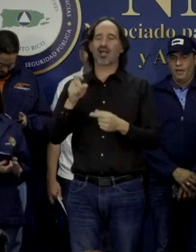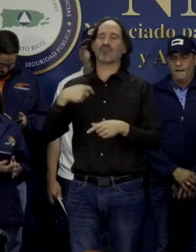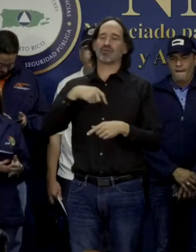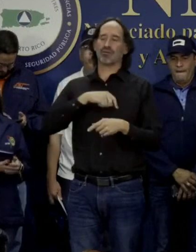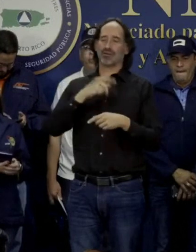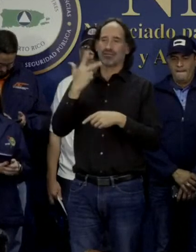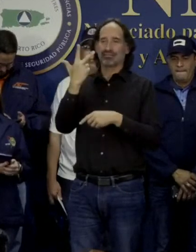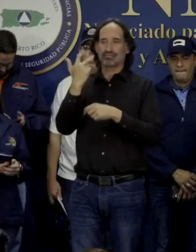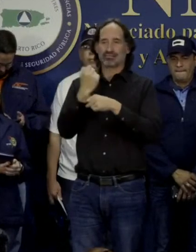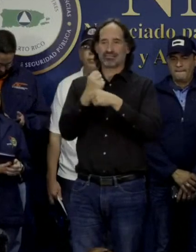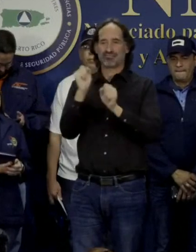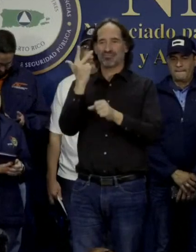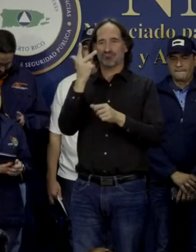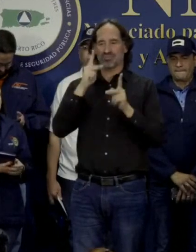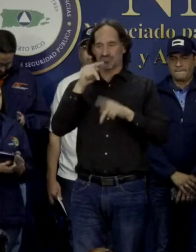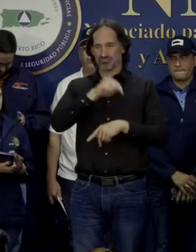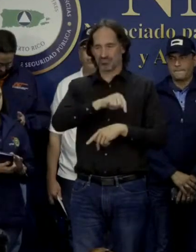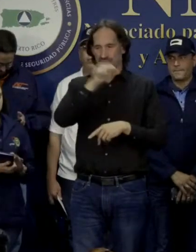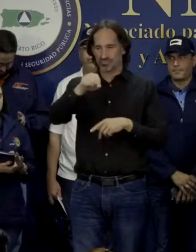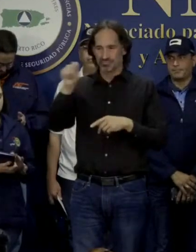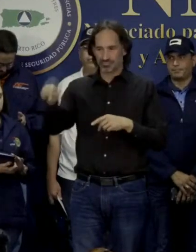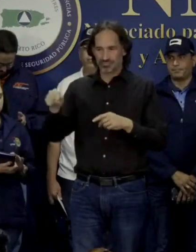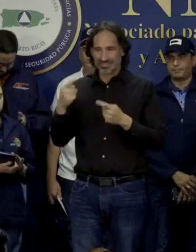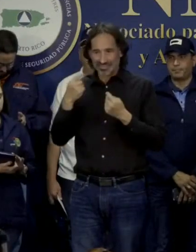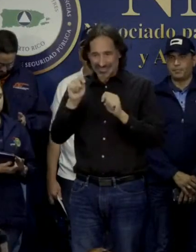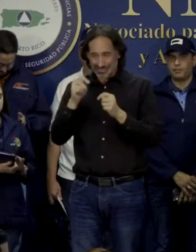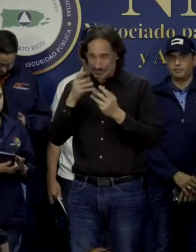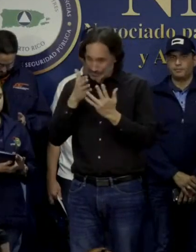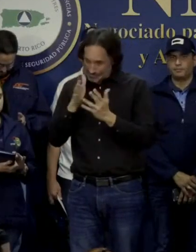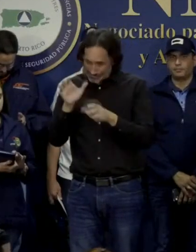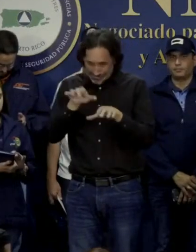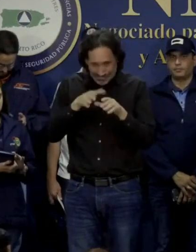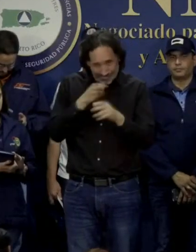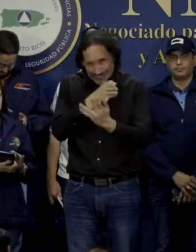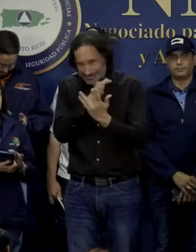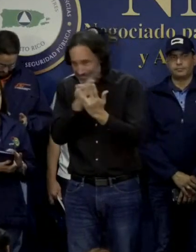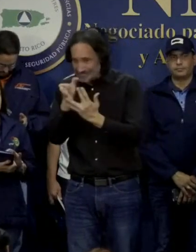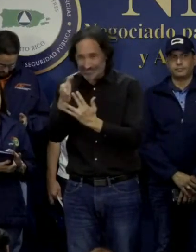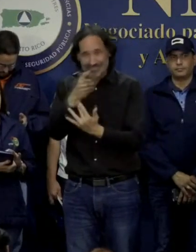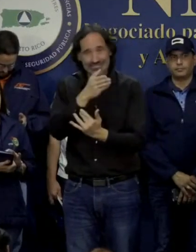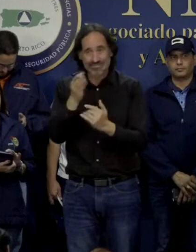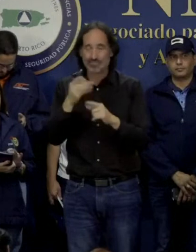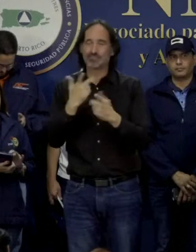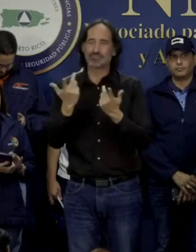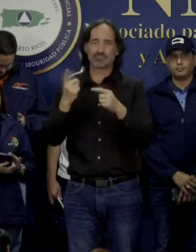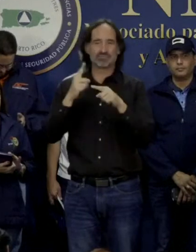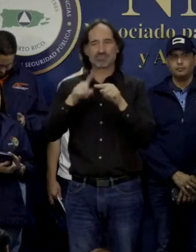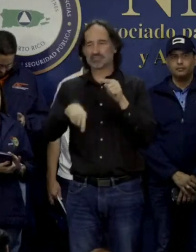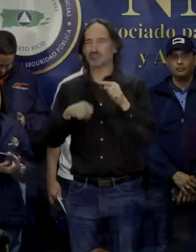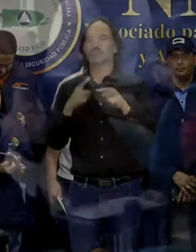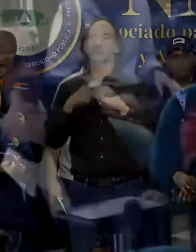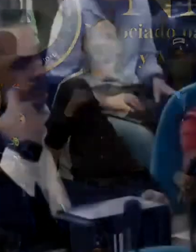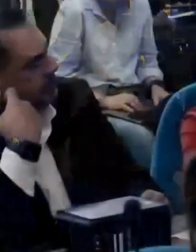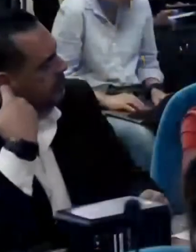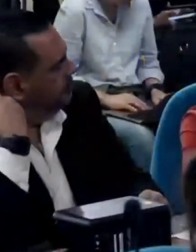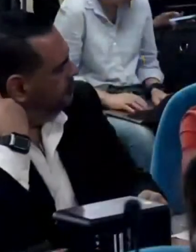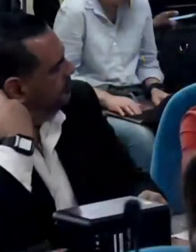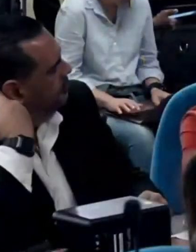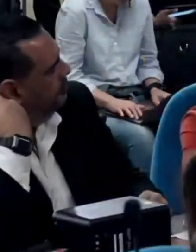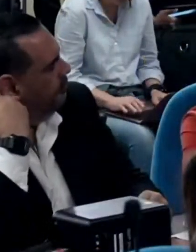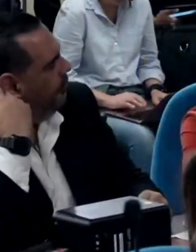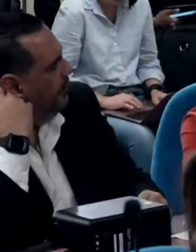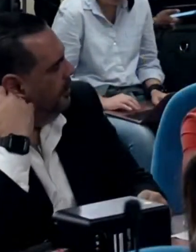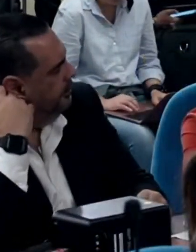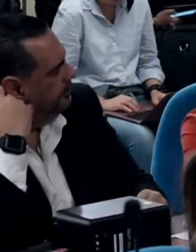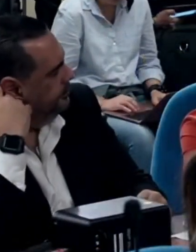tiraron a tratar e intentar cruzar. Y eso es lo que hay que evitar, por eso le pedimos a la gente cordura en esta parte. Gobernador.